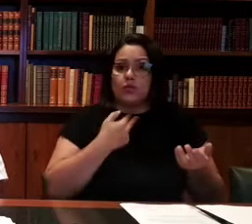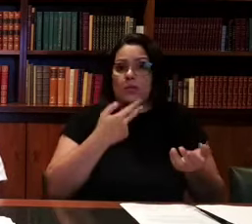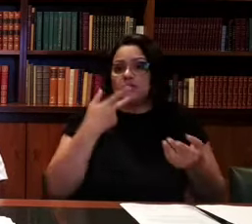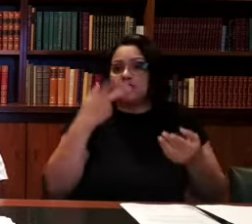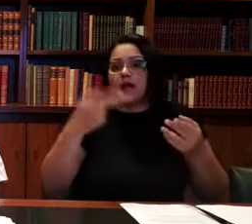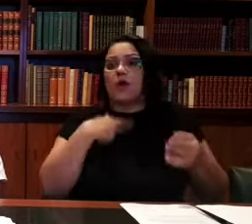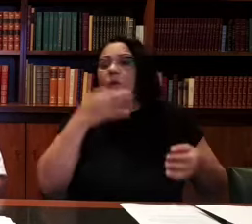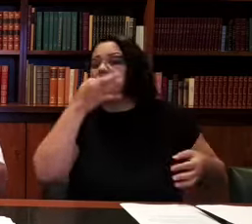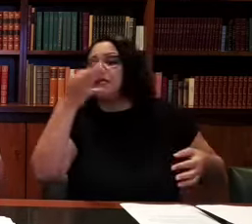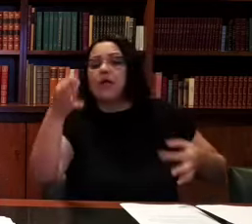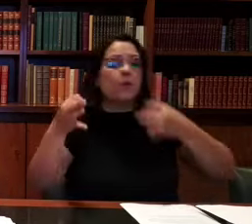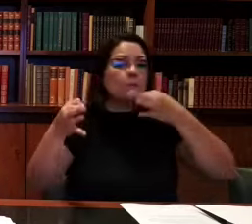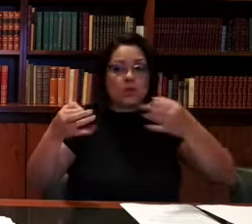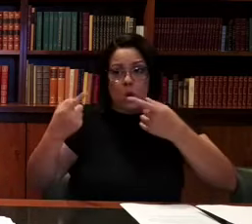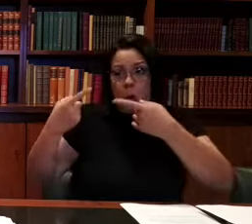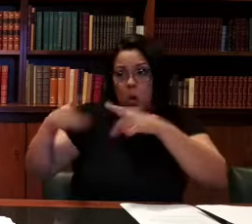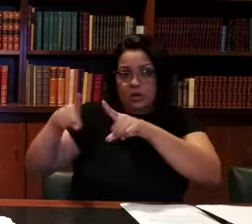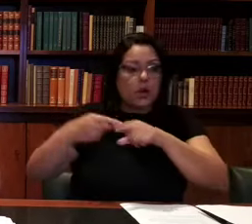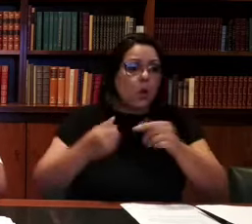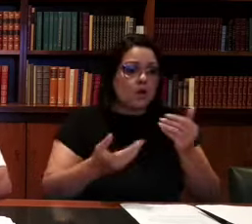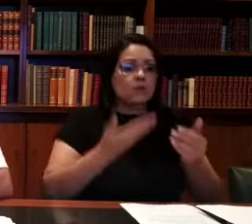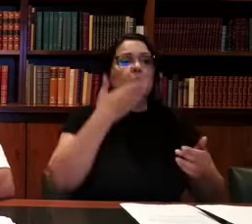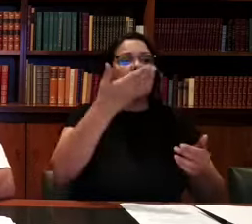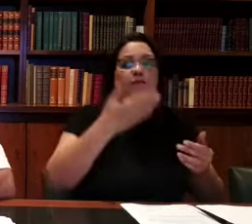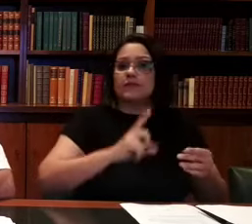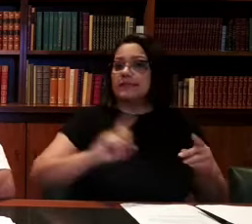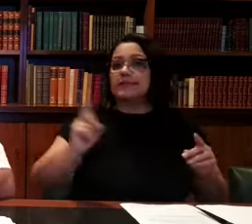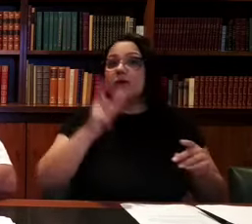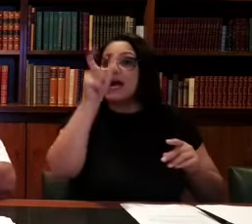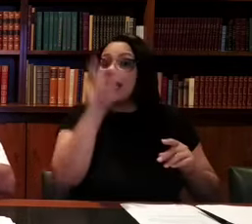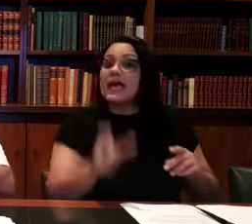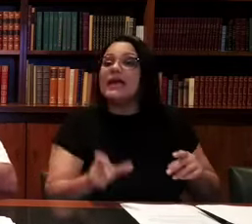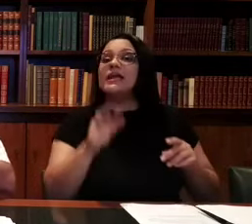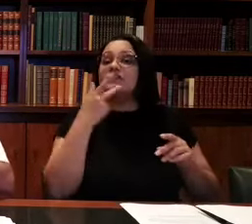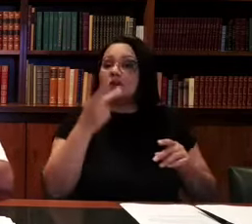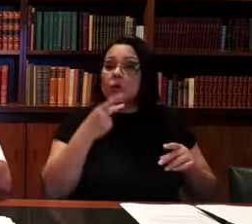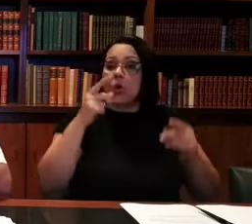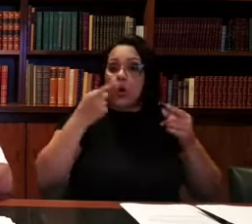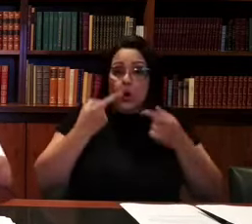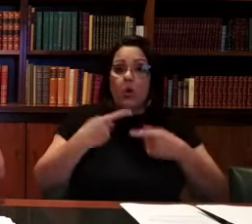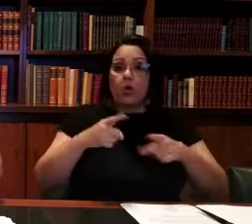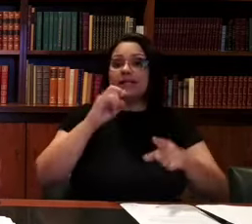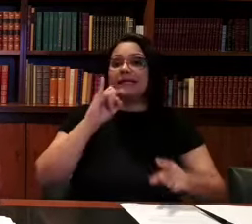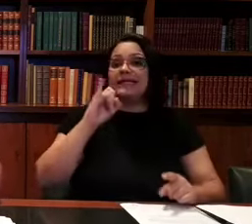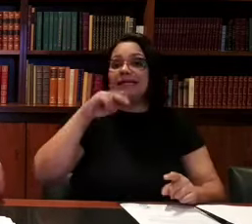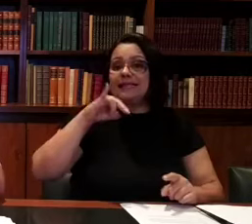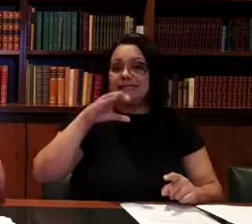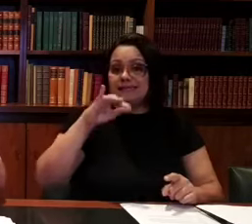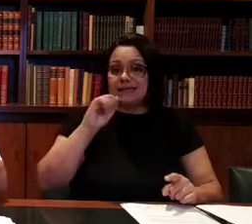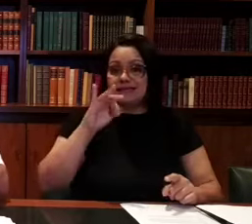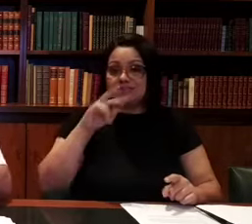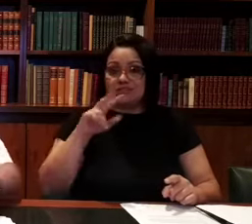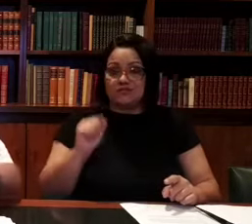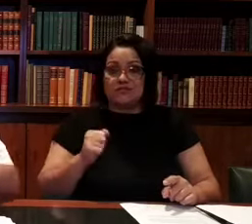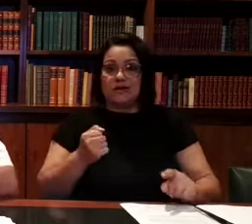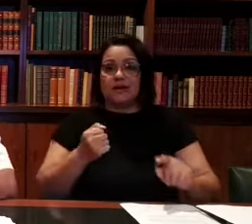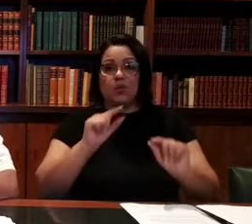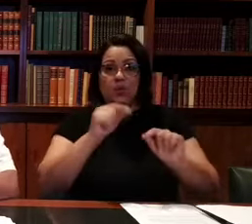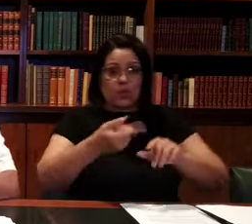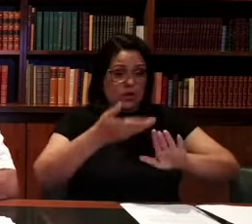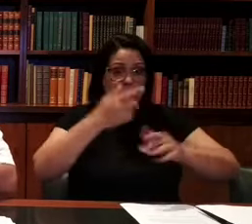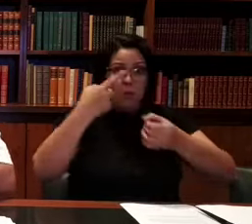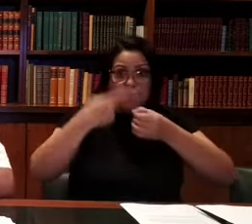contra nem a favor do gelo gelo ele é divulgou ali naquele momento quanto a iniciativa e de divulgou conta a iniciativa do município legislar sobre